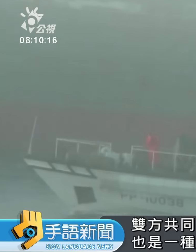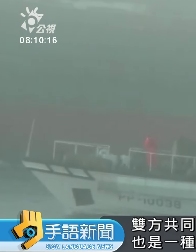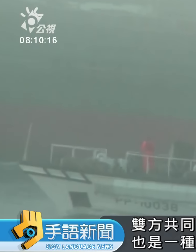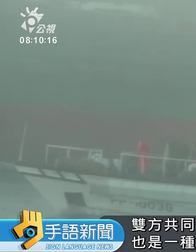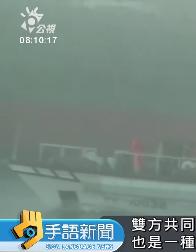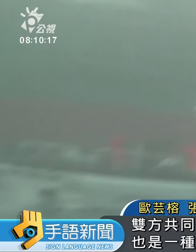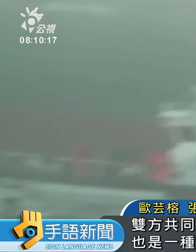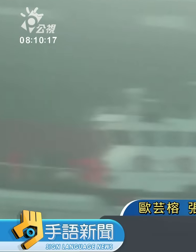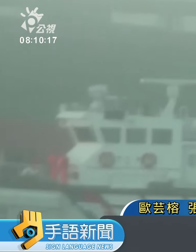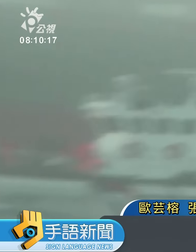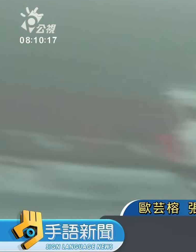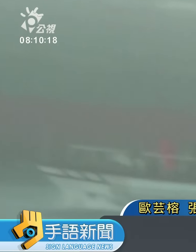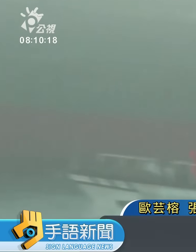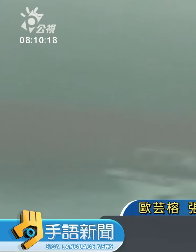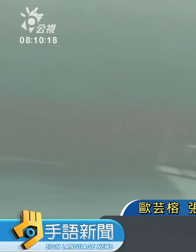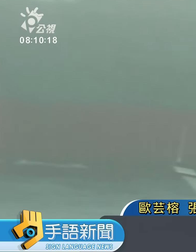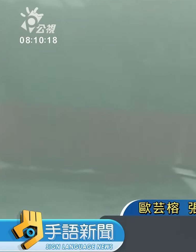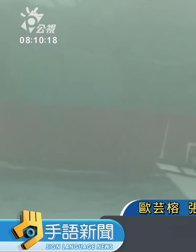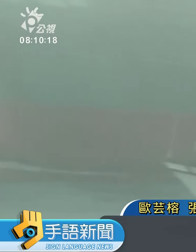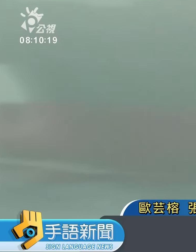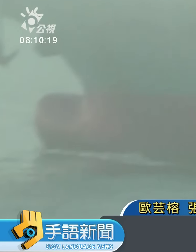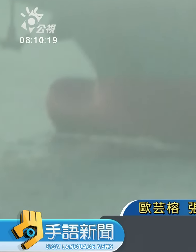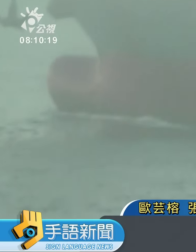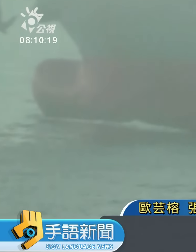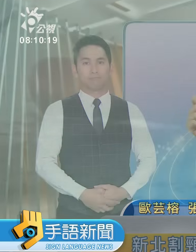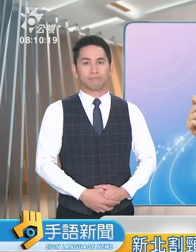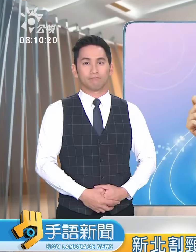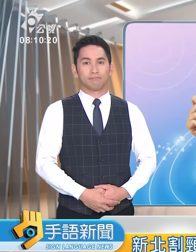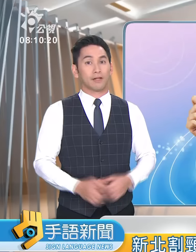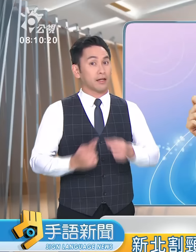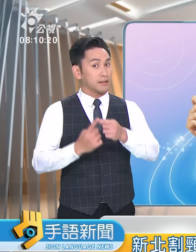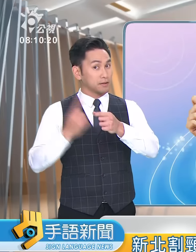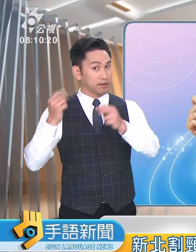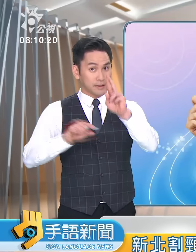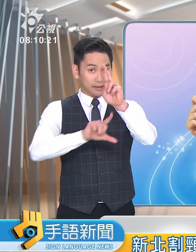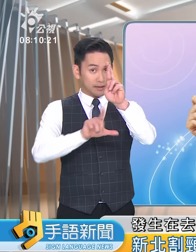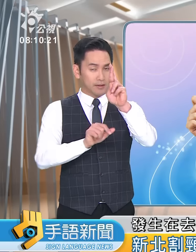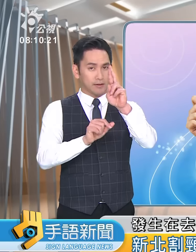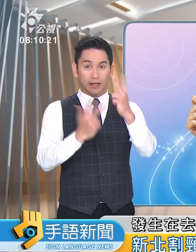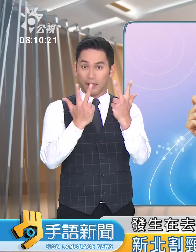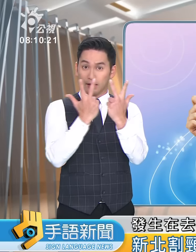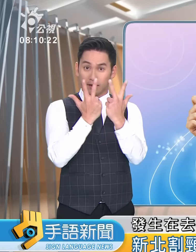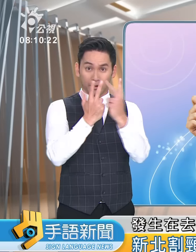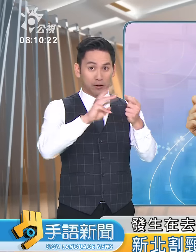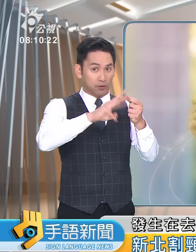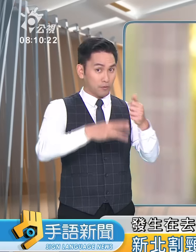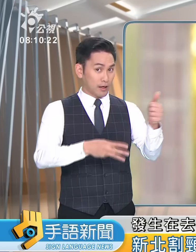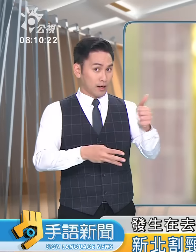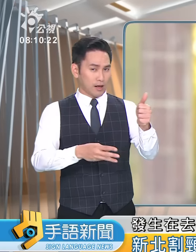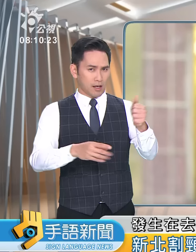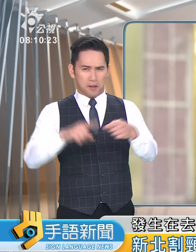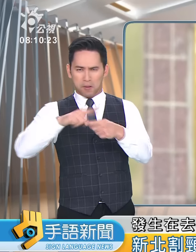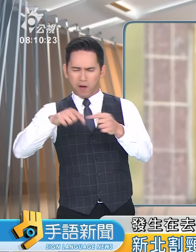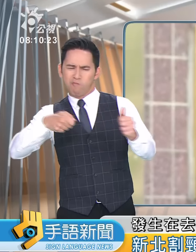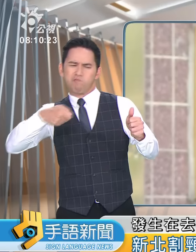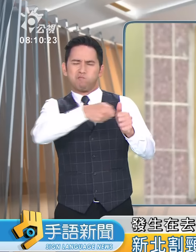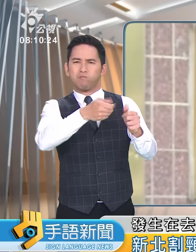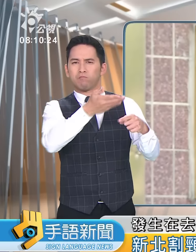作。记者欧阳张明如综合报道。 发生在去年底的新北市国